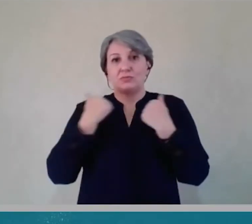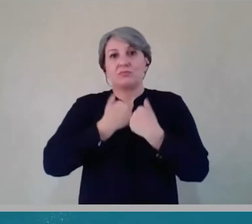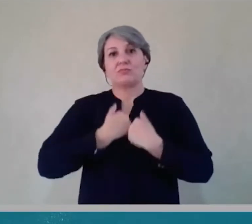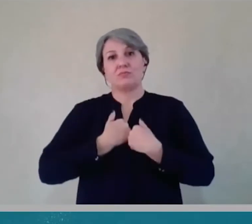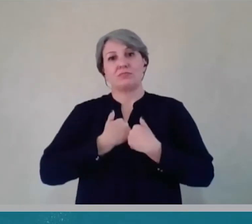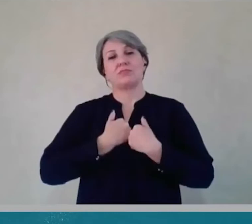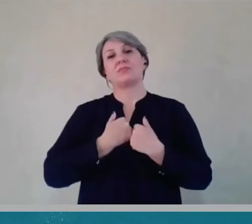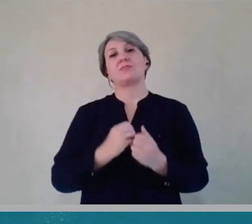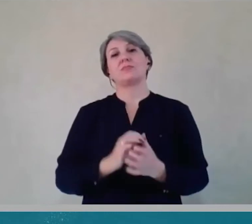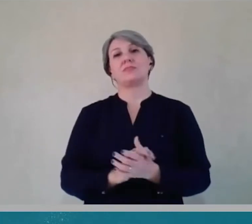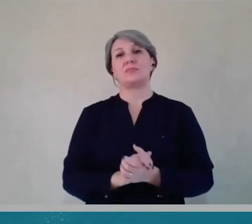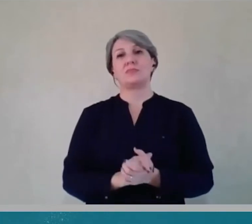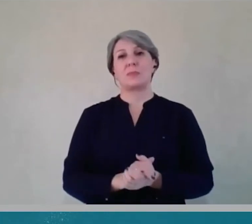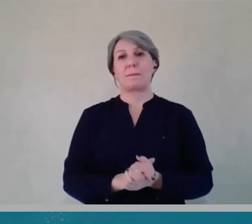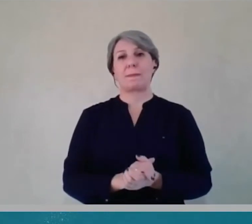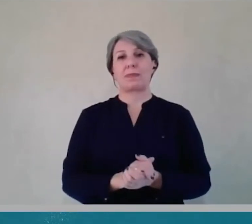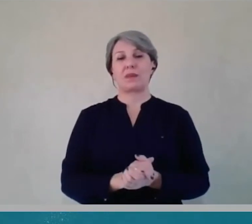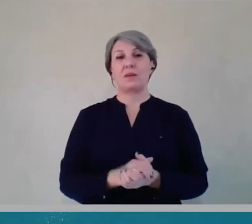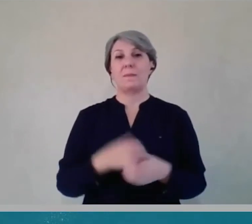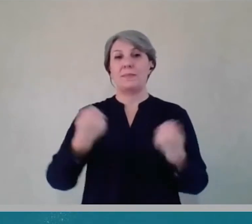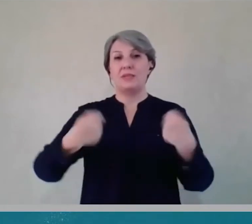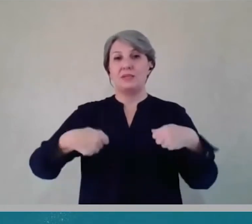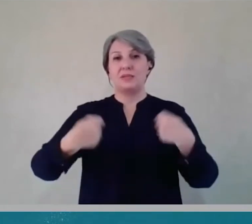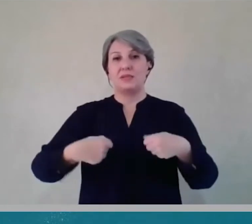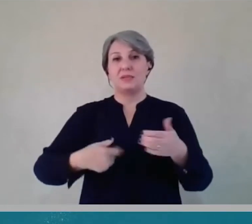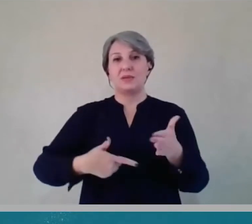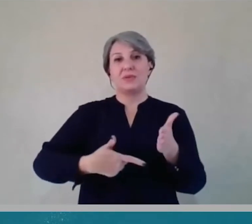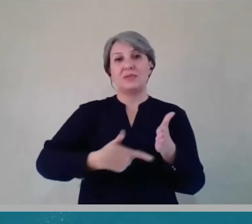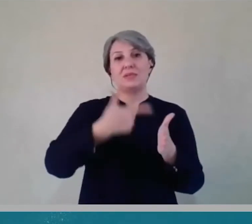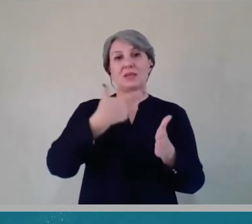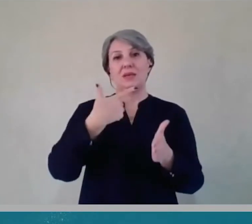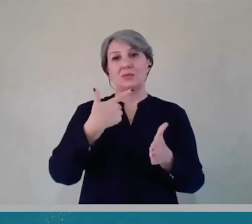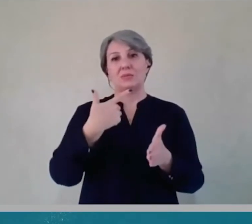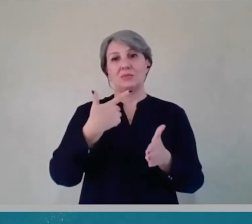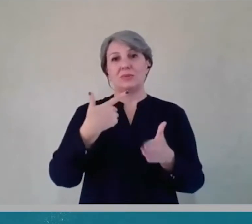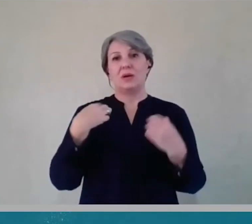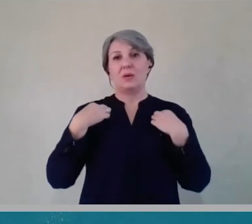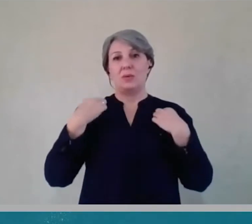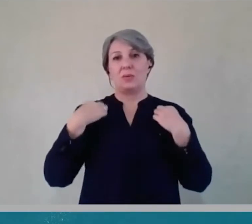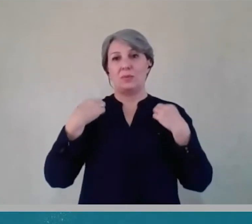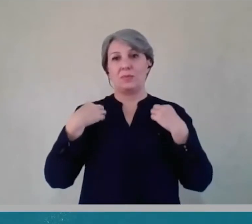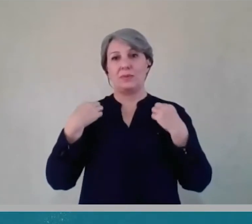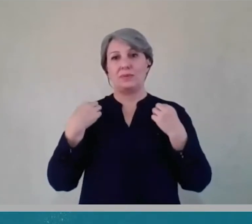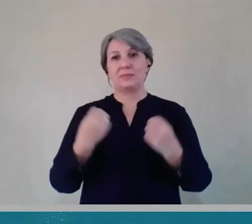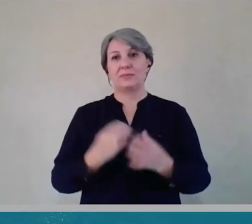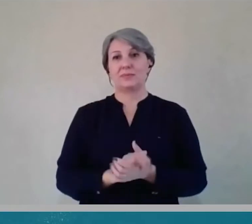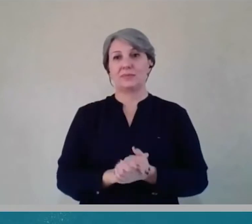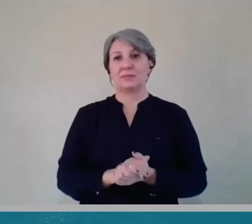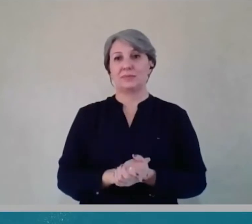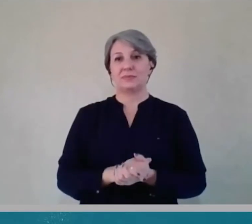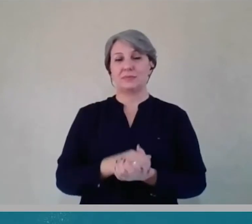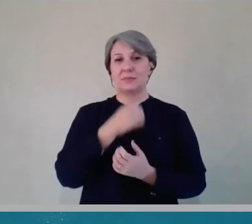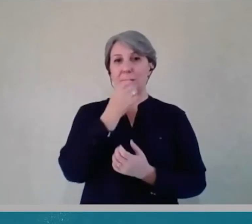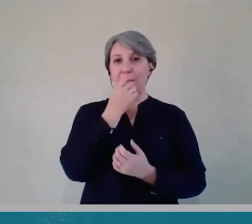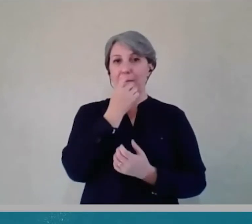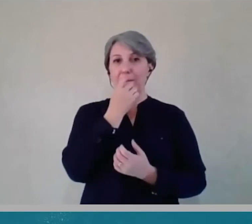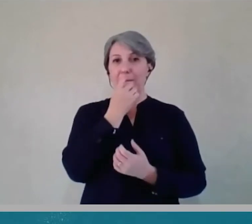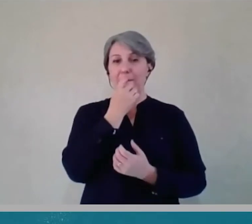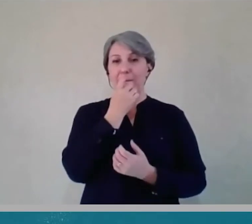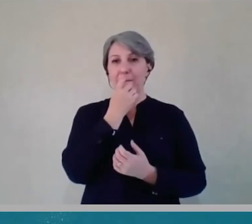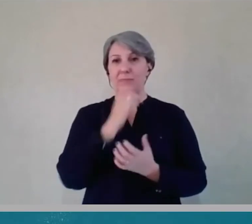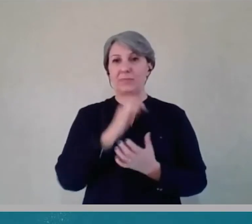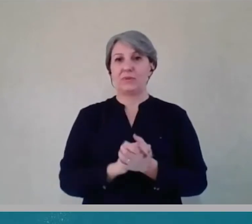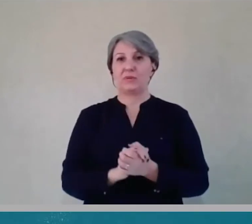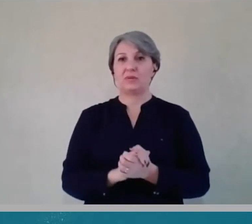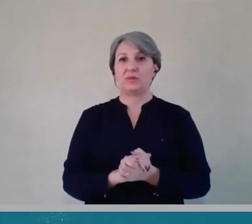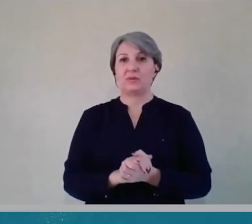nós precisamos de uma segunda veste. Essa segunda veste, então, a partir do momento em que nós recebemos a primeira veste,